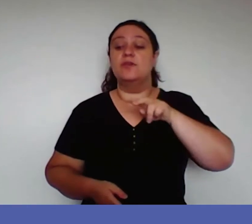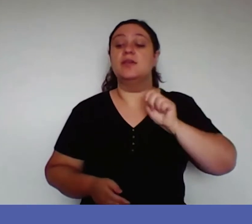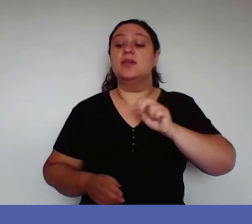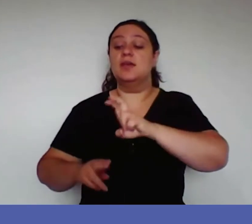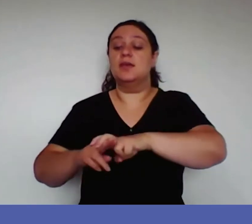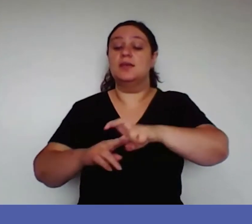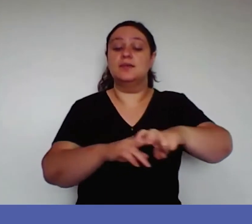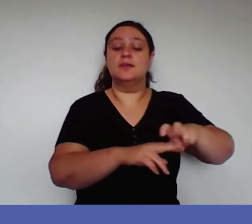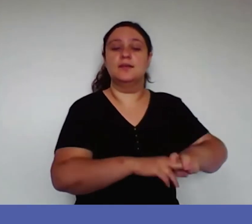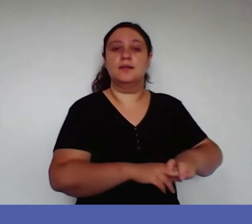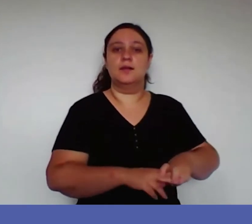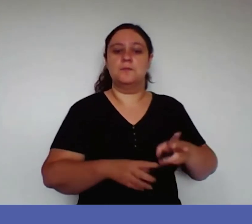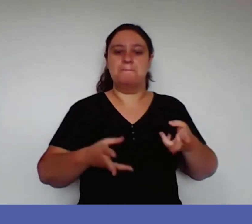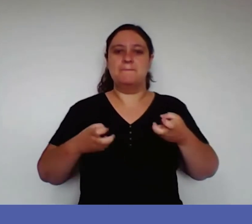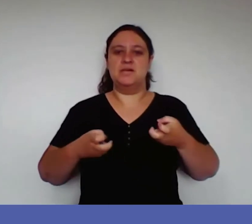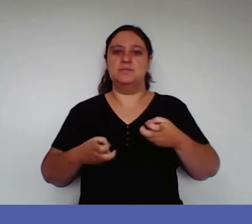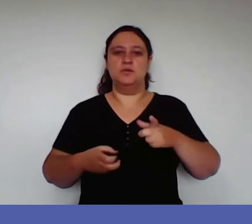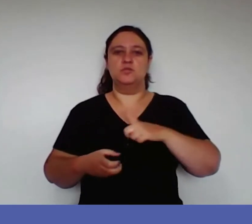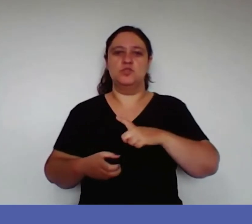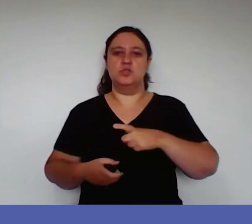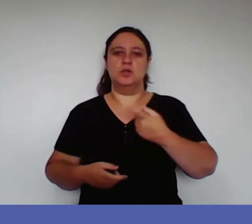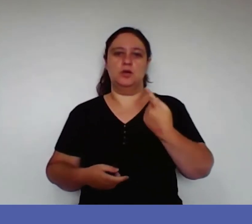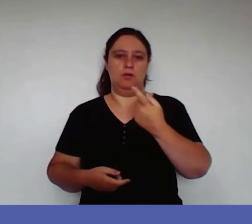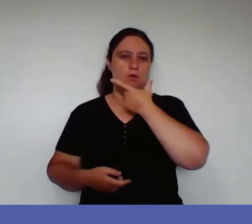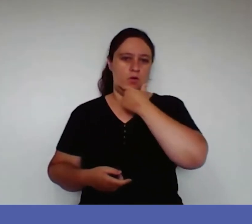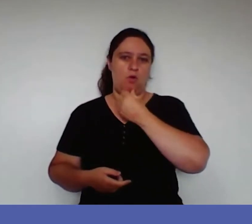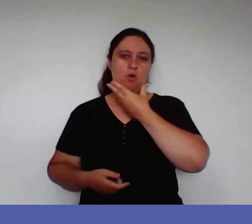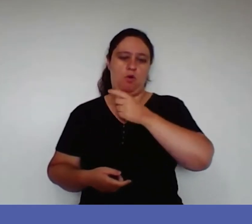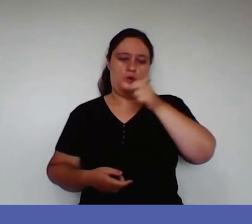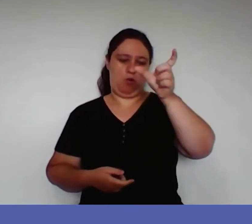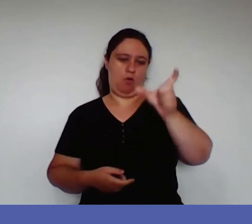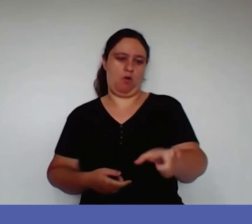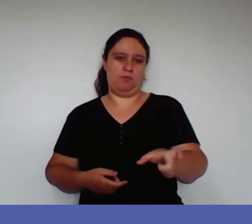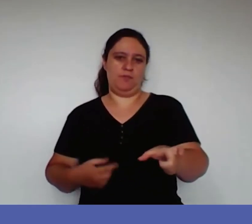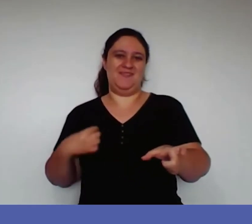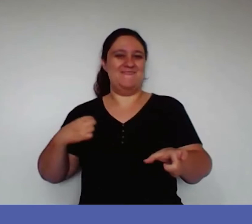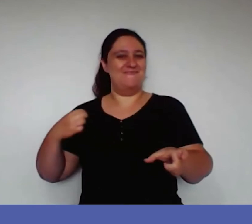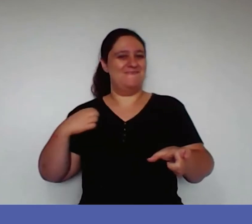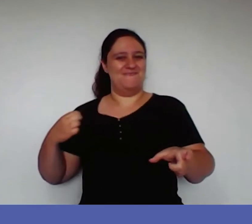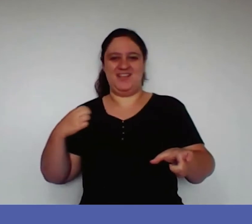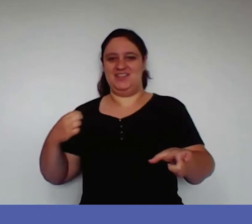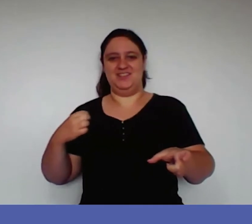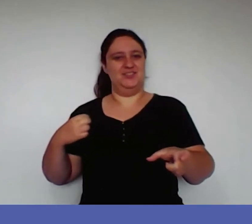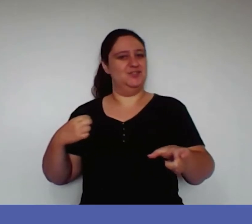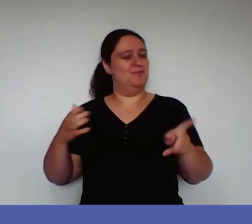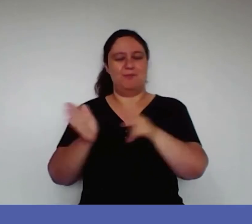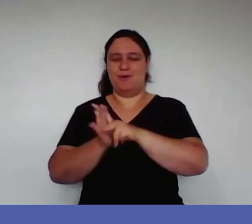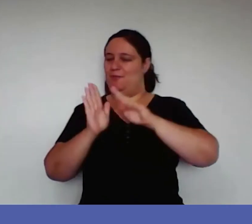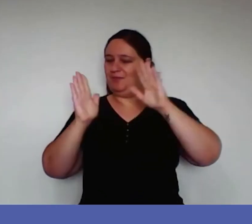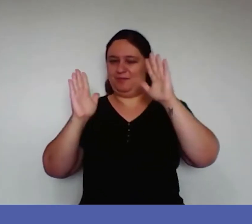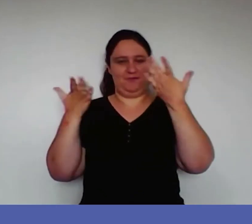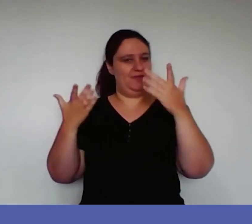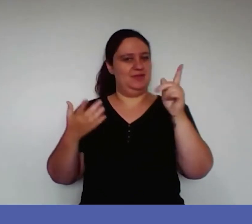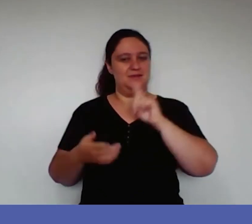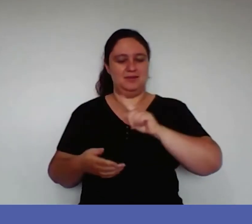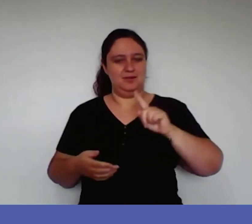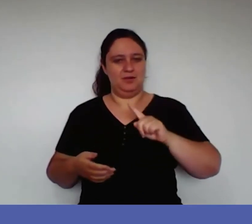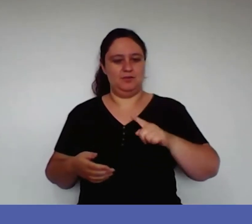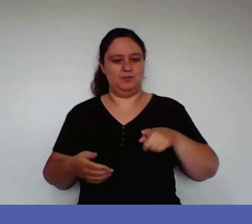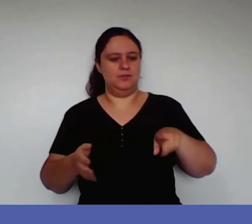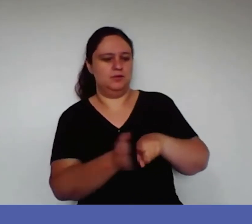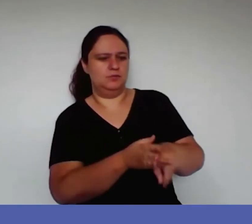não trazia veste nupcial e perguntou-lhe: amigo, como entraste aqui sem veste nupcial? E ele